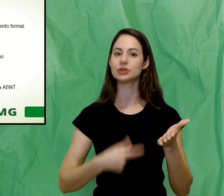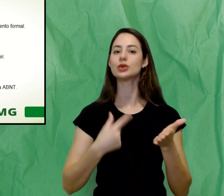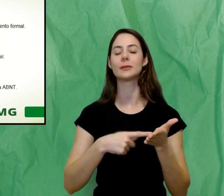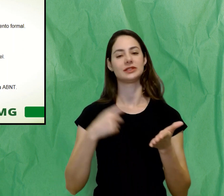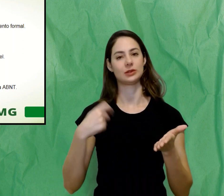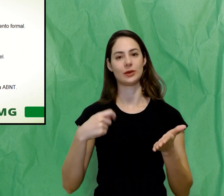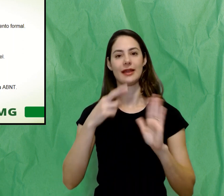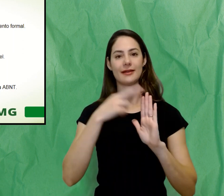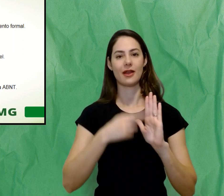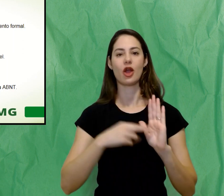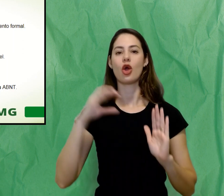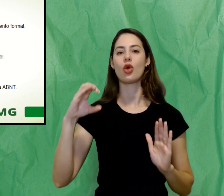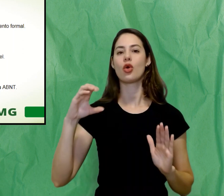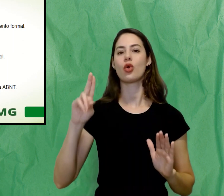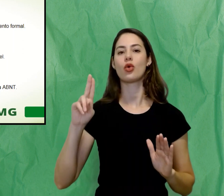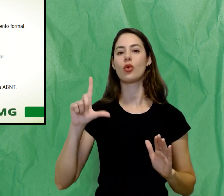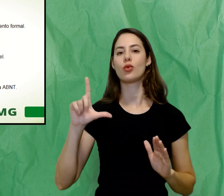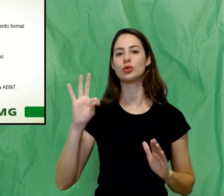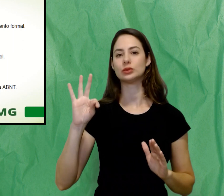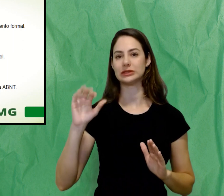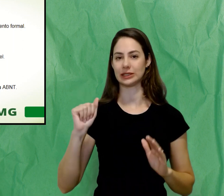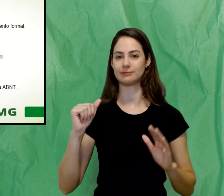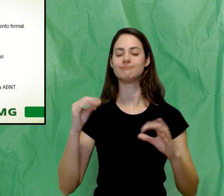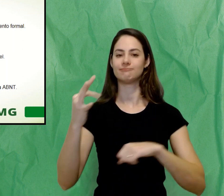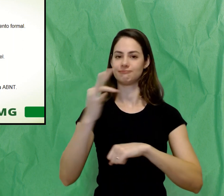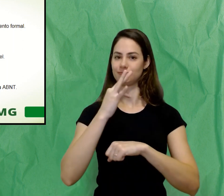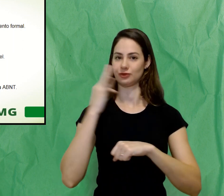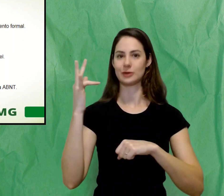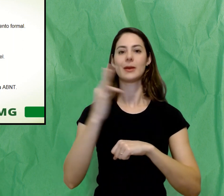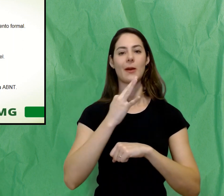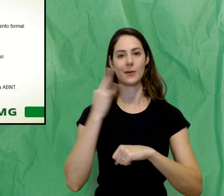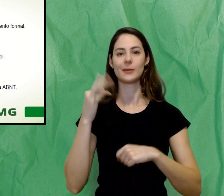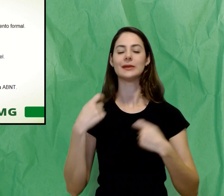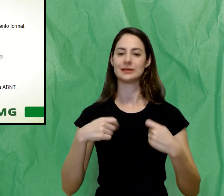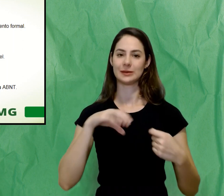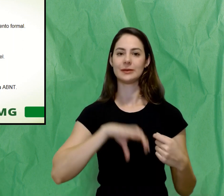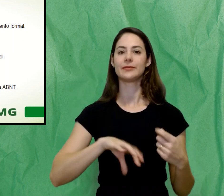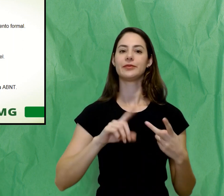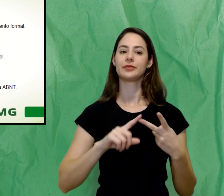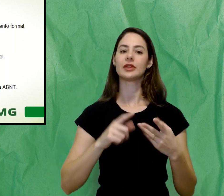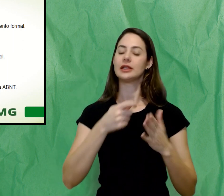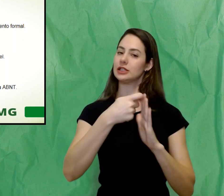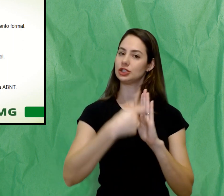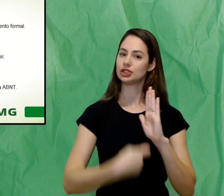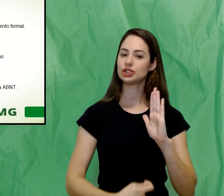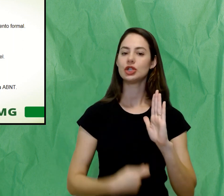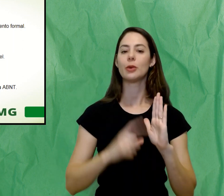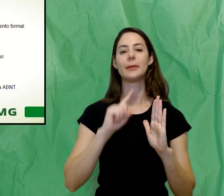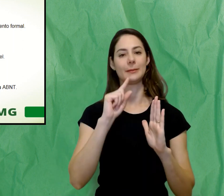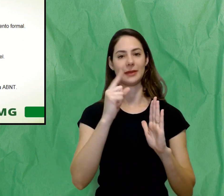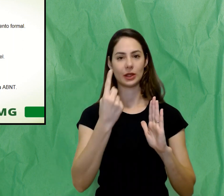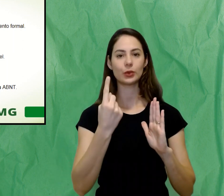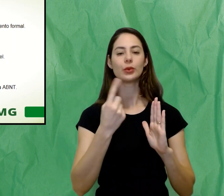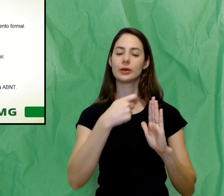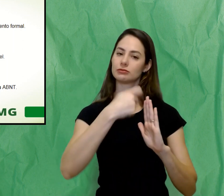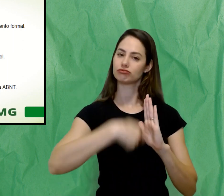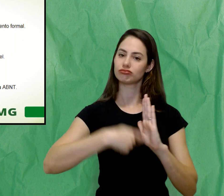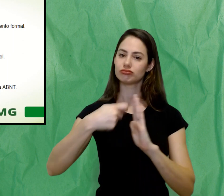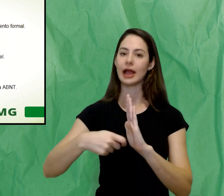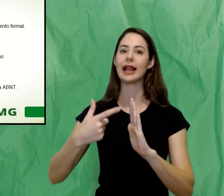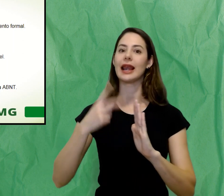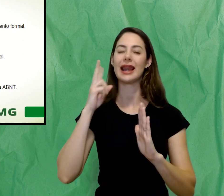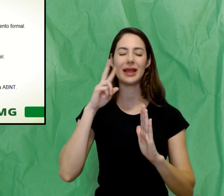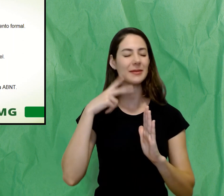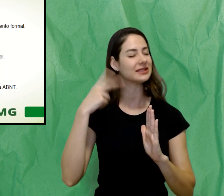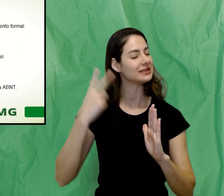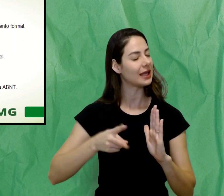norma culta, como eu falei, né? Pois trata-se de um instrumento formal, não tem jeito. Redigir uma primeira versão e lembre-se sempre de revisar,